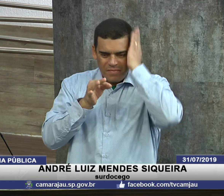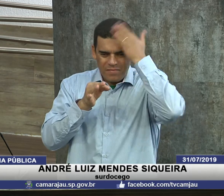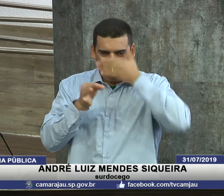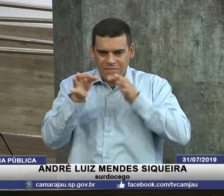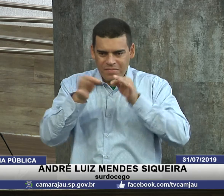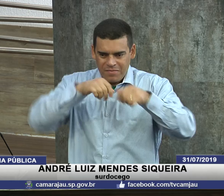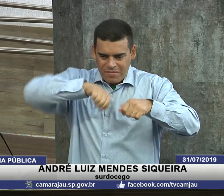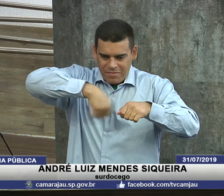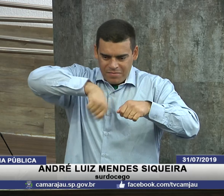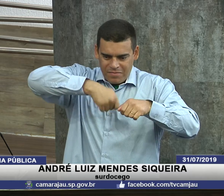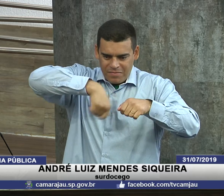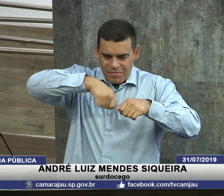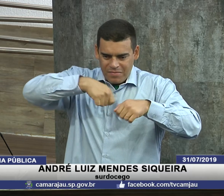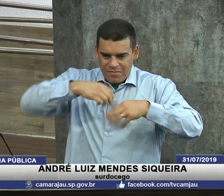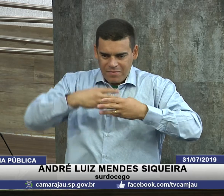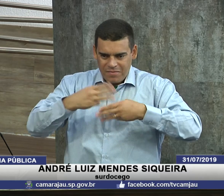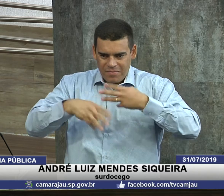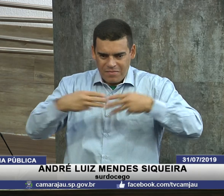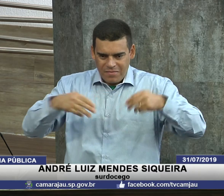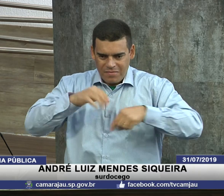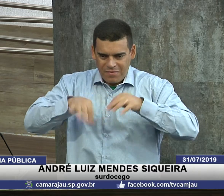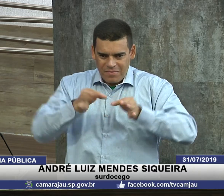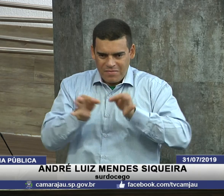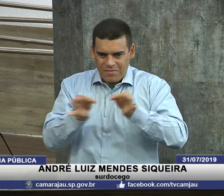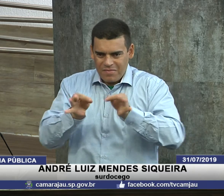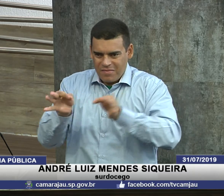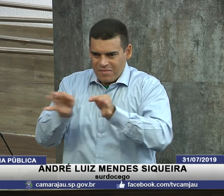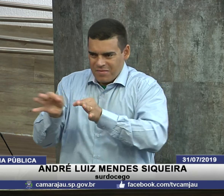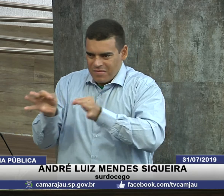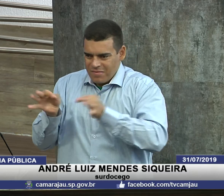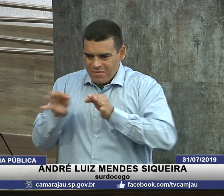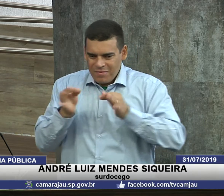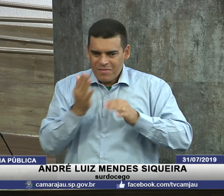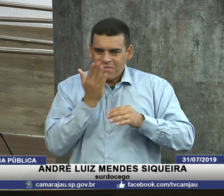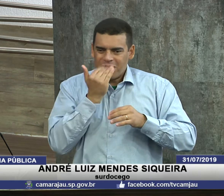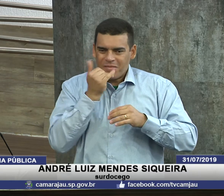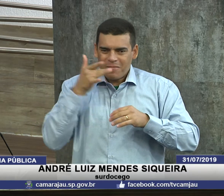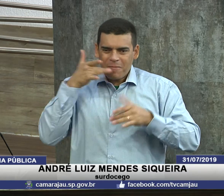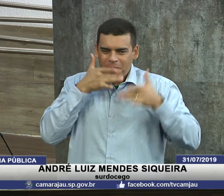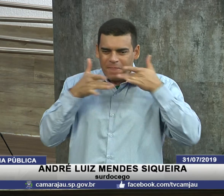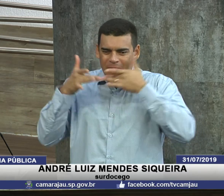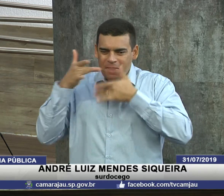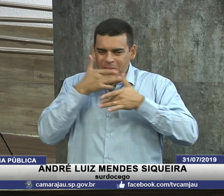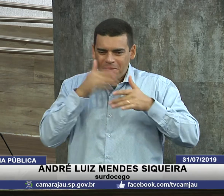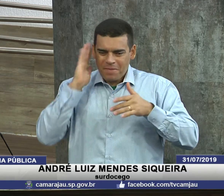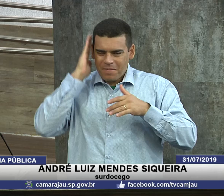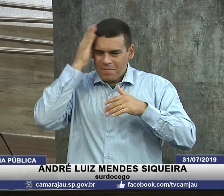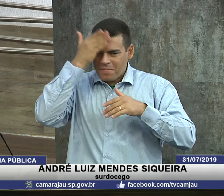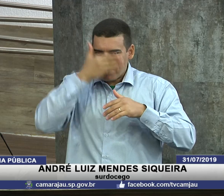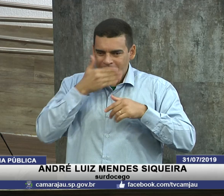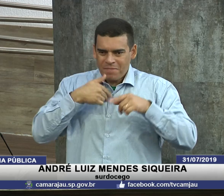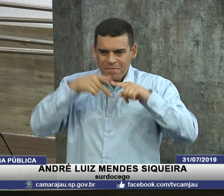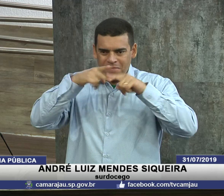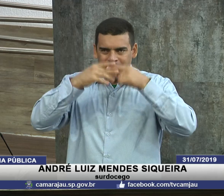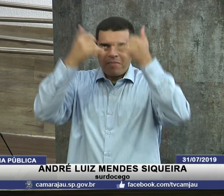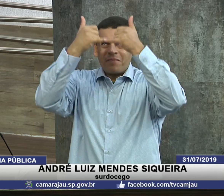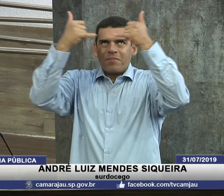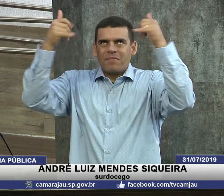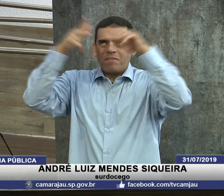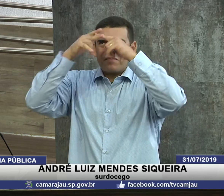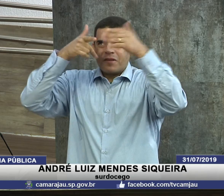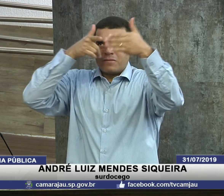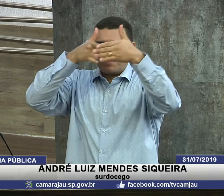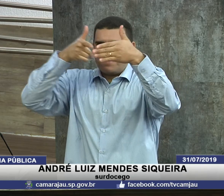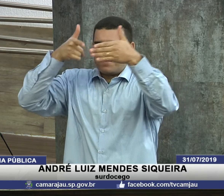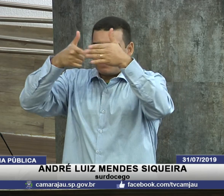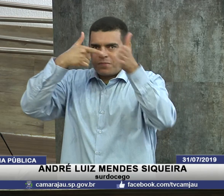nós preparamos a nossa comida juntos, nós preparamos o lanche da tarde, tudo, todos juntos. Então,